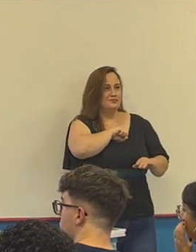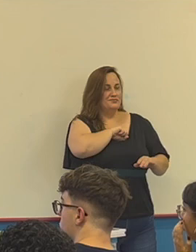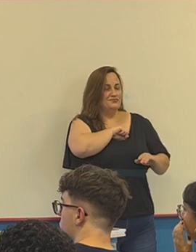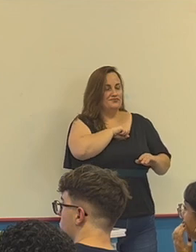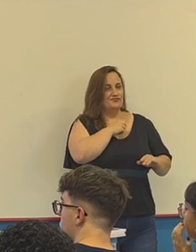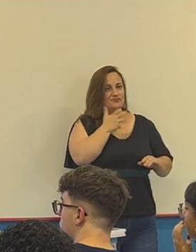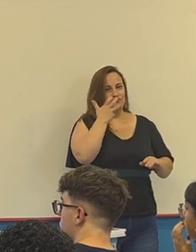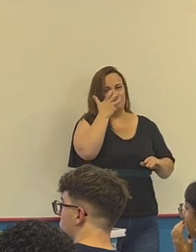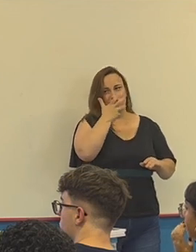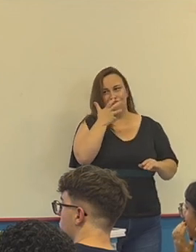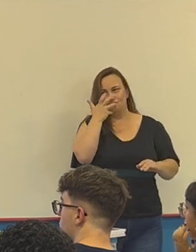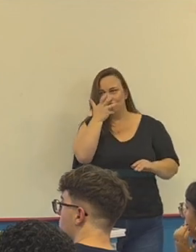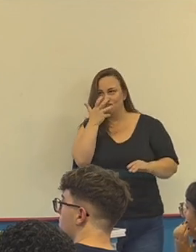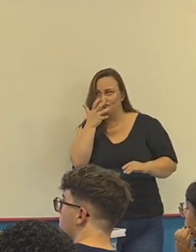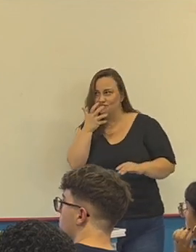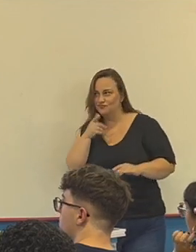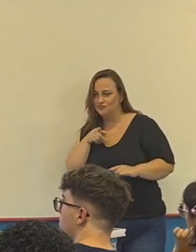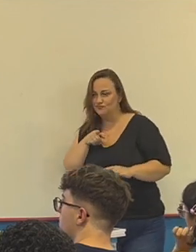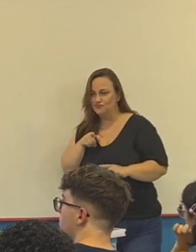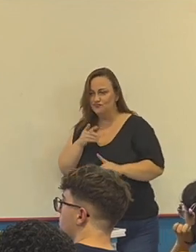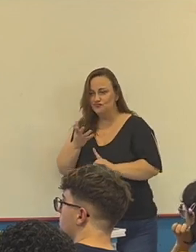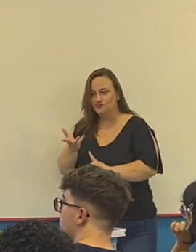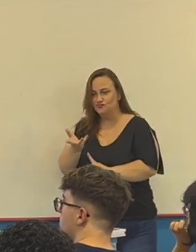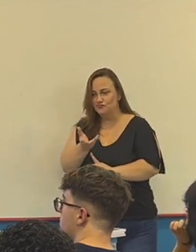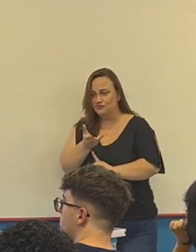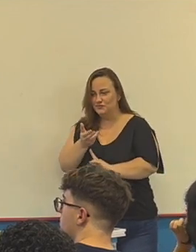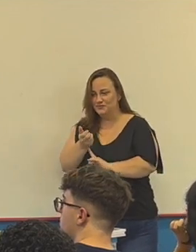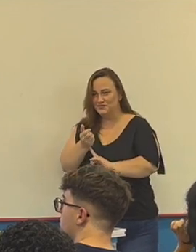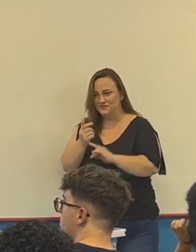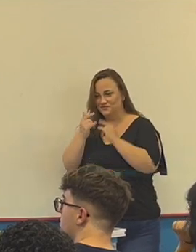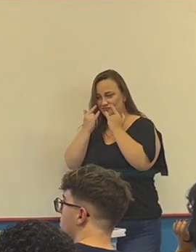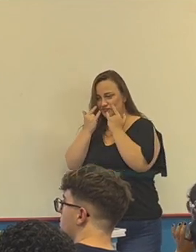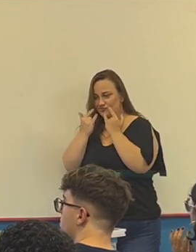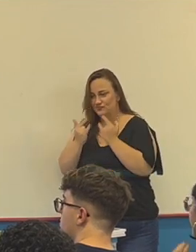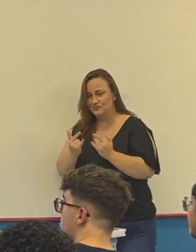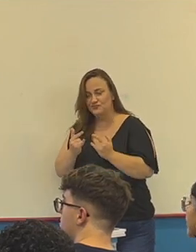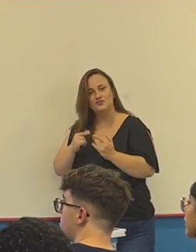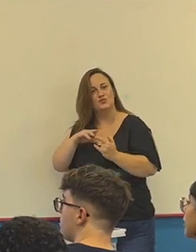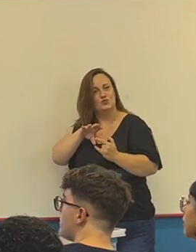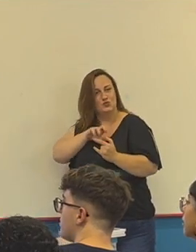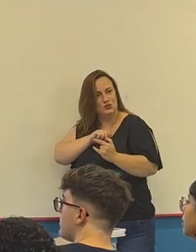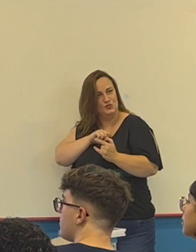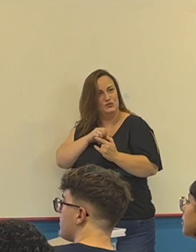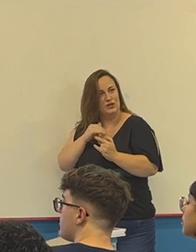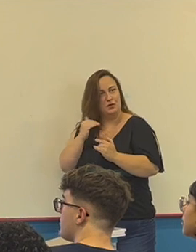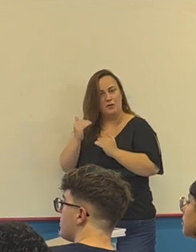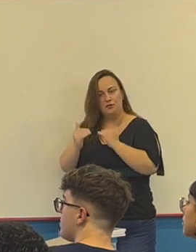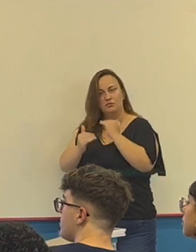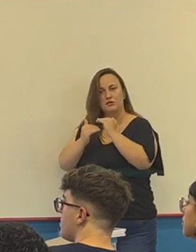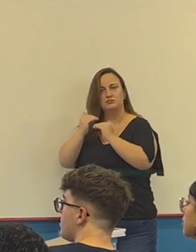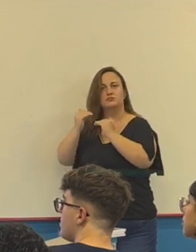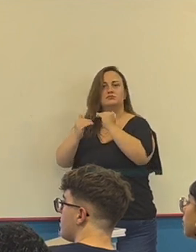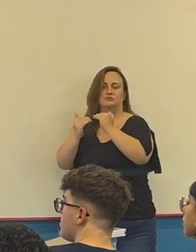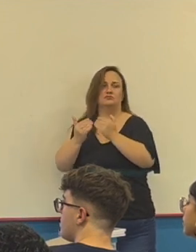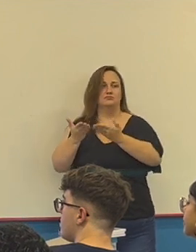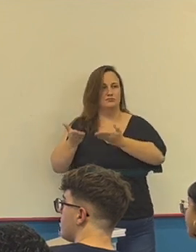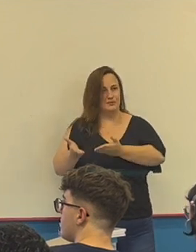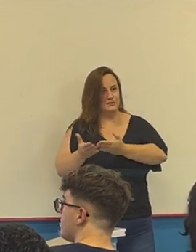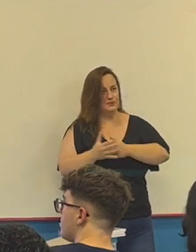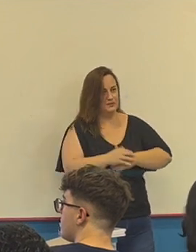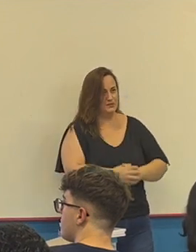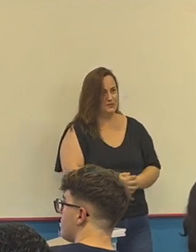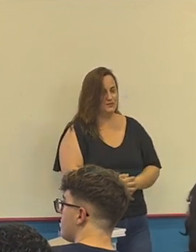gostando. Vai gostar de fazer o que você está fazendo, está vendo a sua prática artística crescer e tal. É isso.